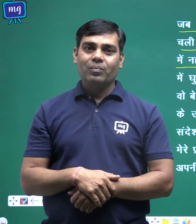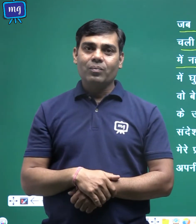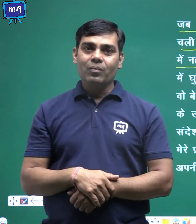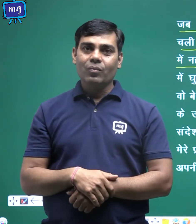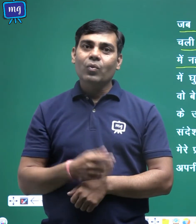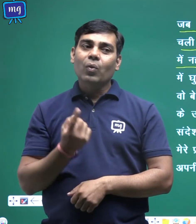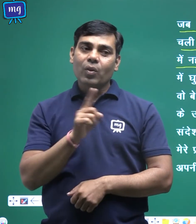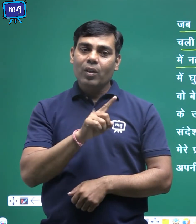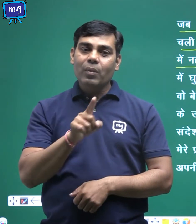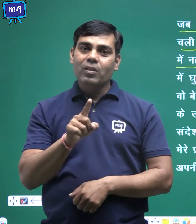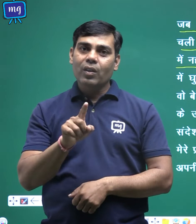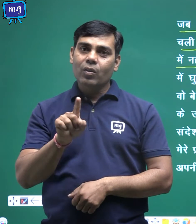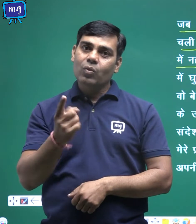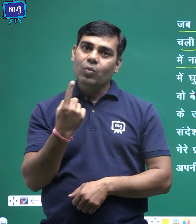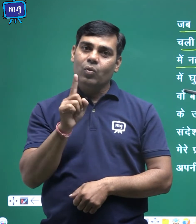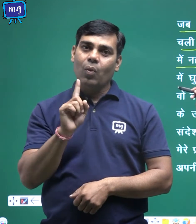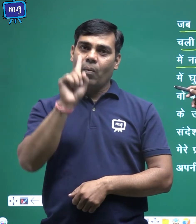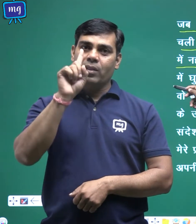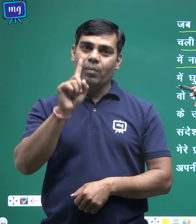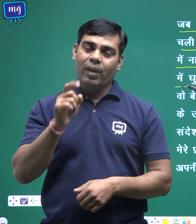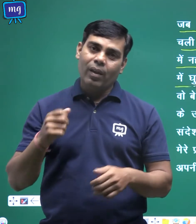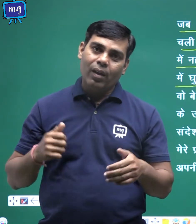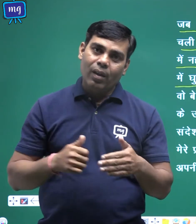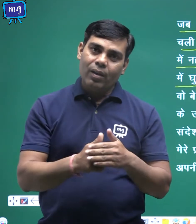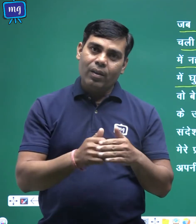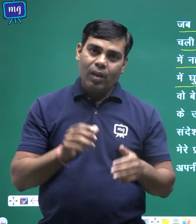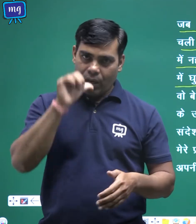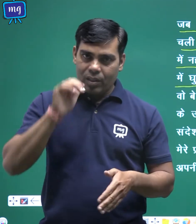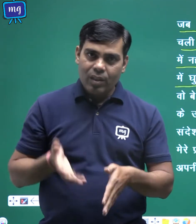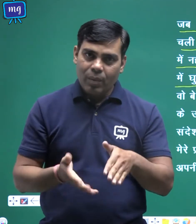जो पहले नदी में घुसे